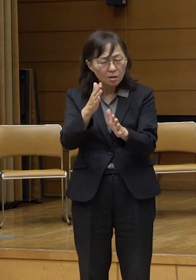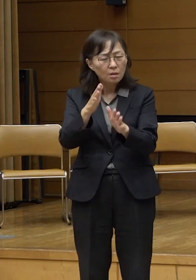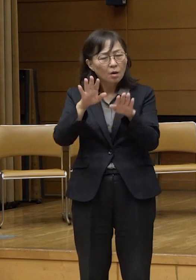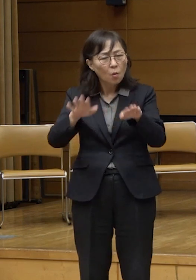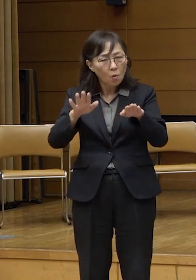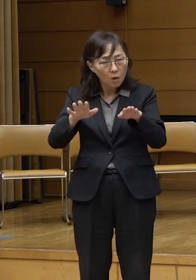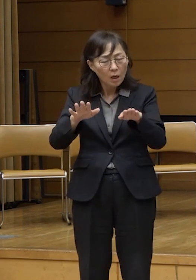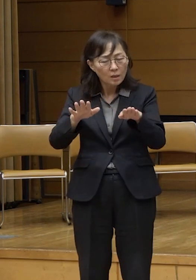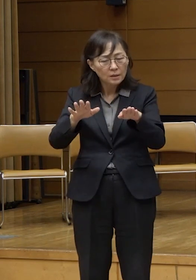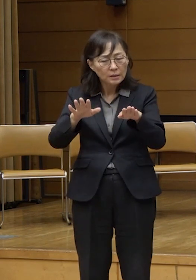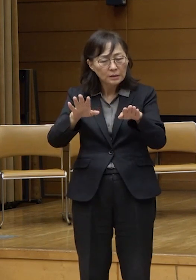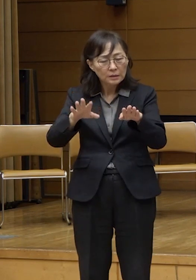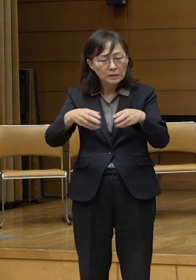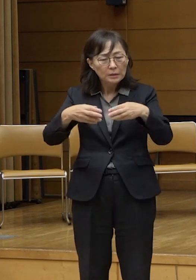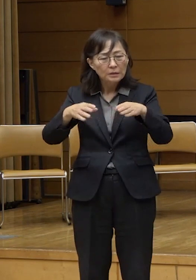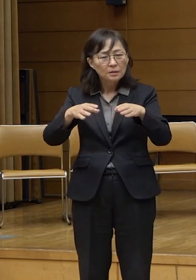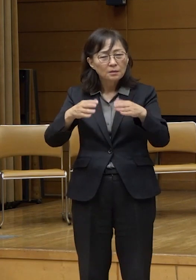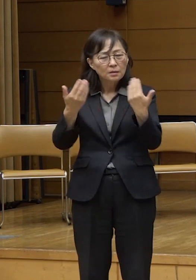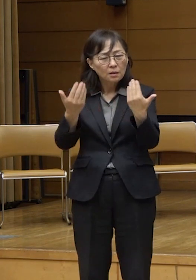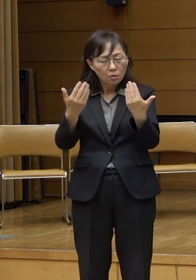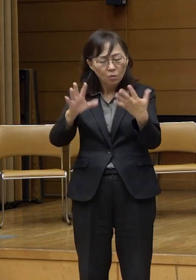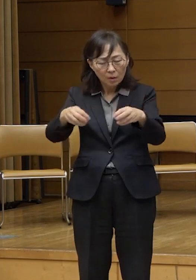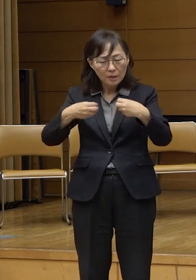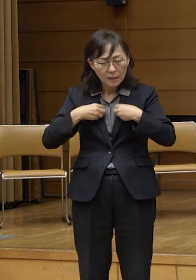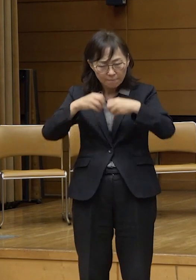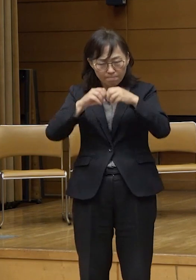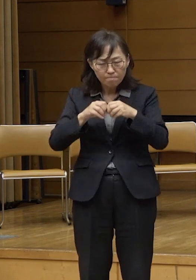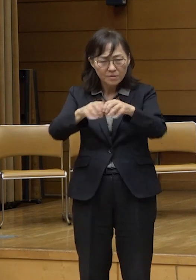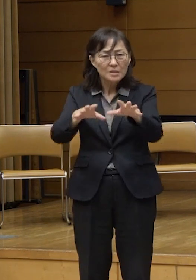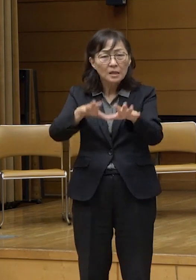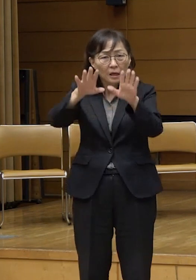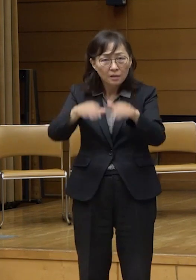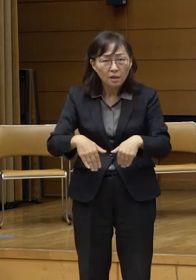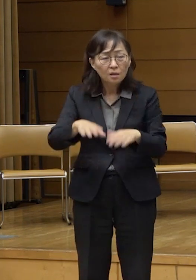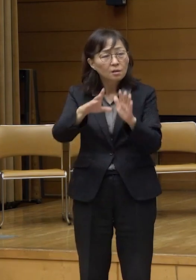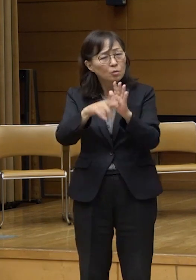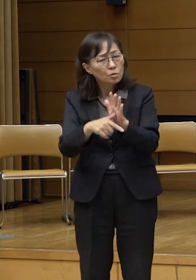ってメッセージを学校向けに出すというわけではないという感じですか。